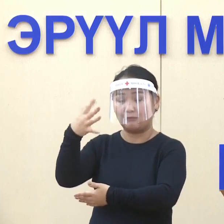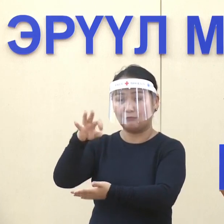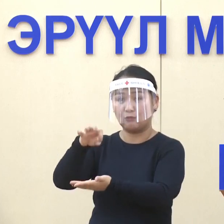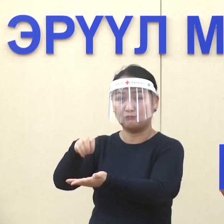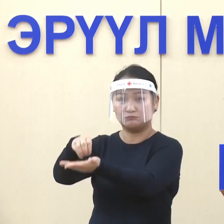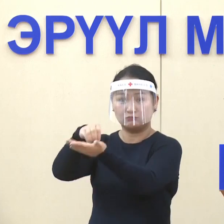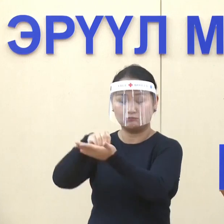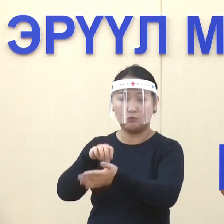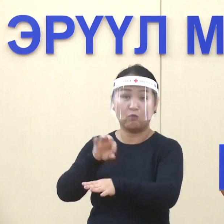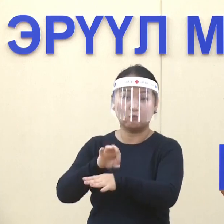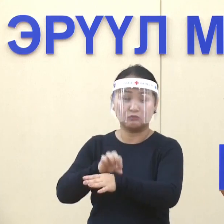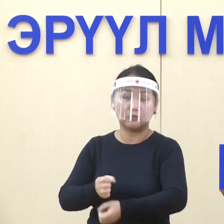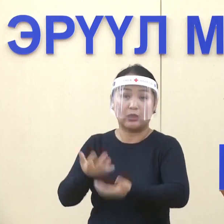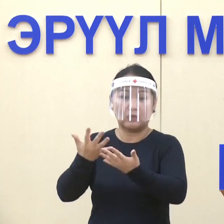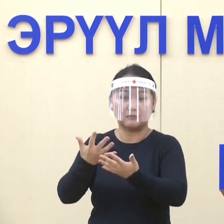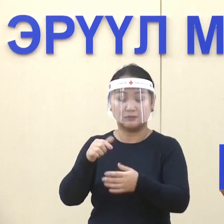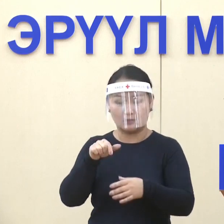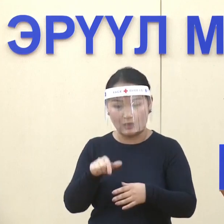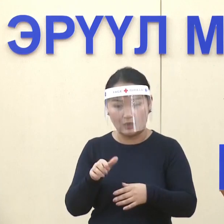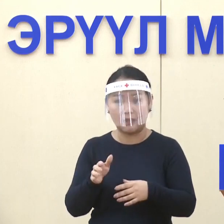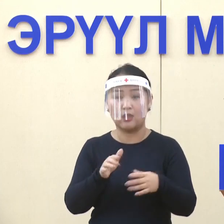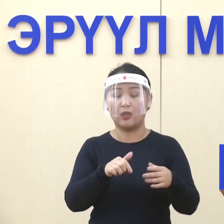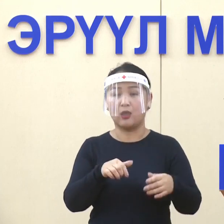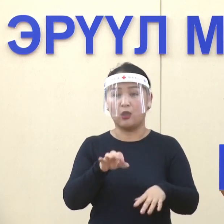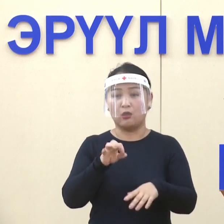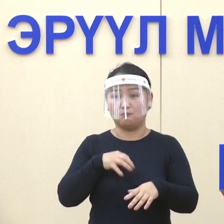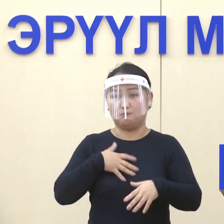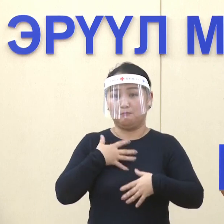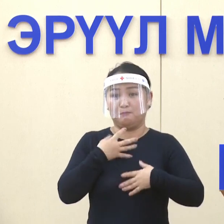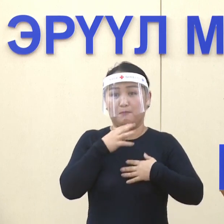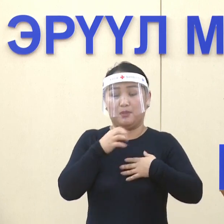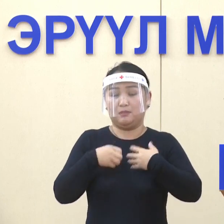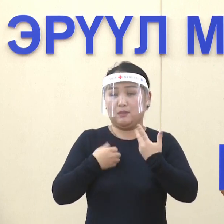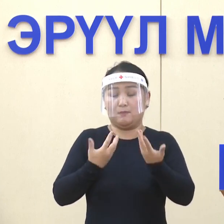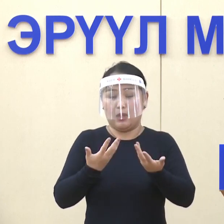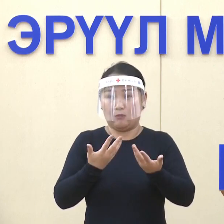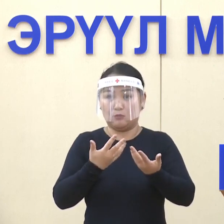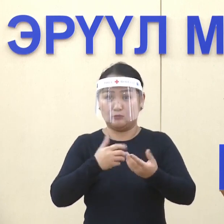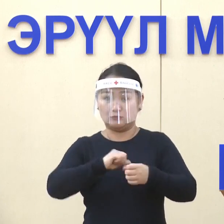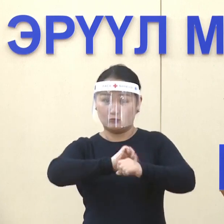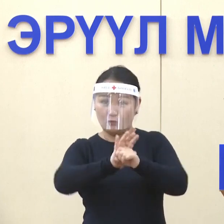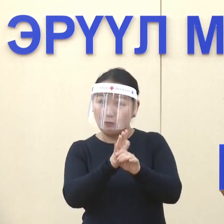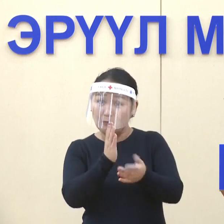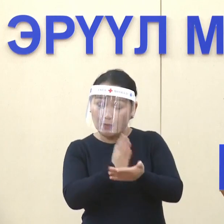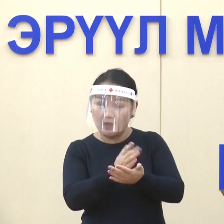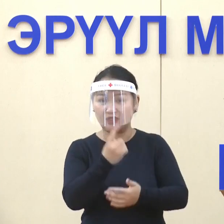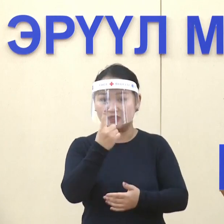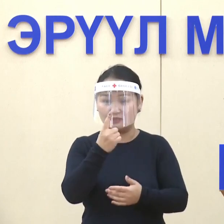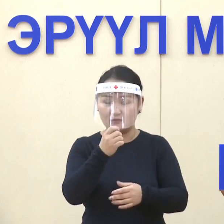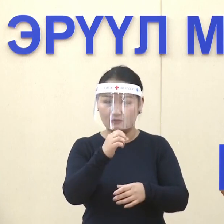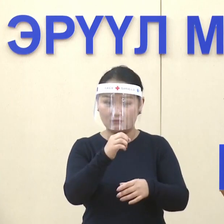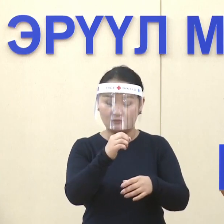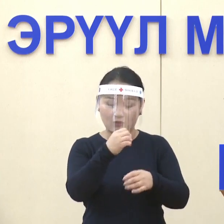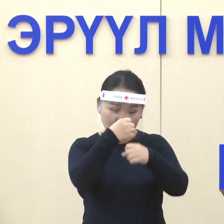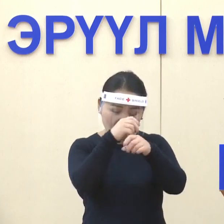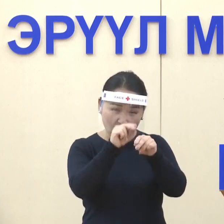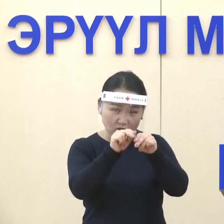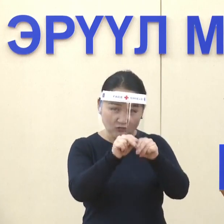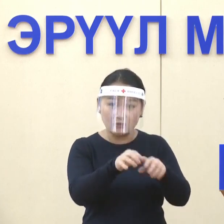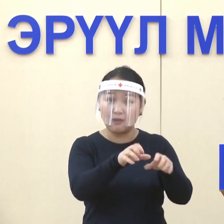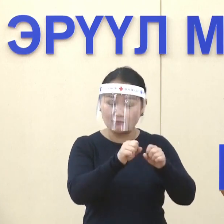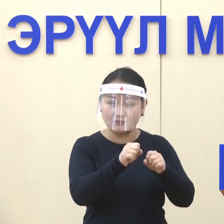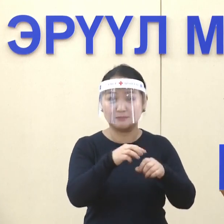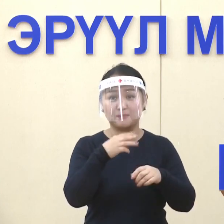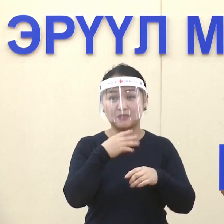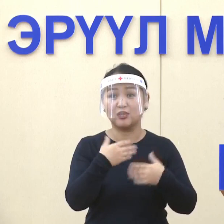зөөрлөгдөж, түнчлэн шинж тэмдэггүй халдварын 1 тохиолдлыг илрүүлж бүртгэсэн хэмээн мэдээлсэн байна. За 6-р сарын